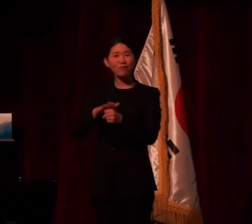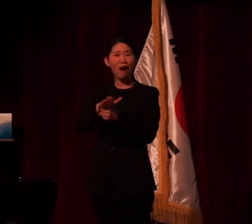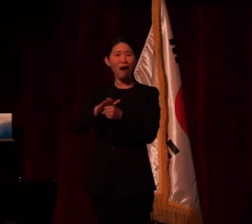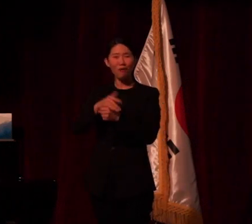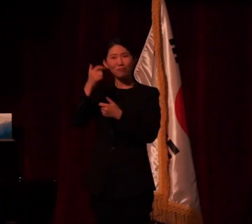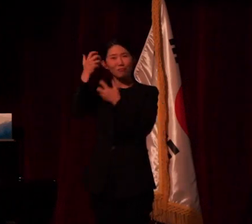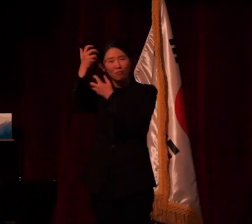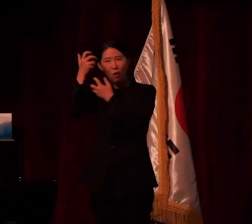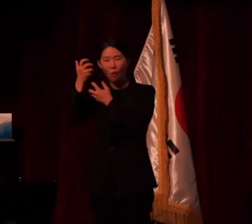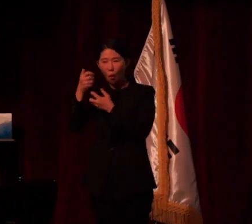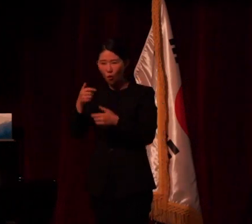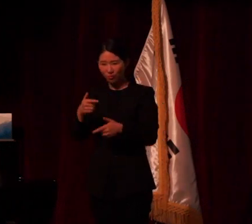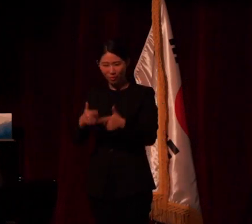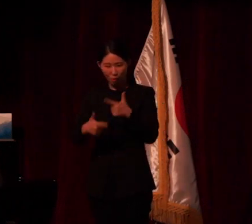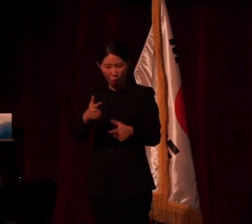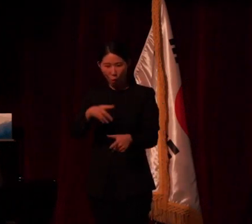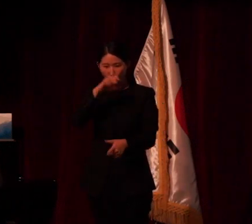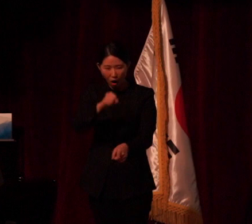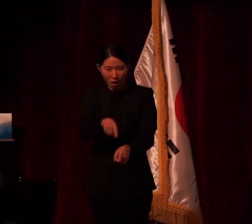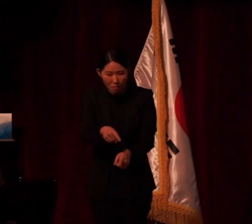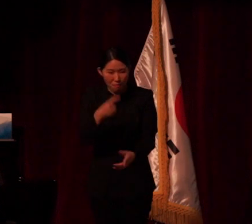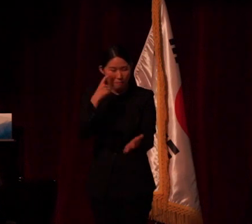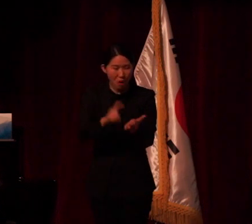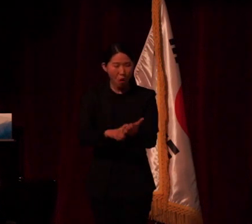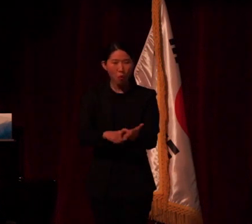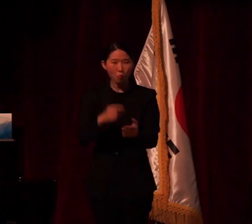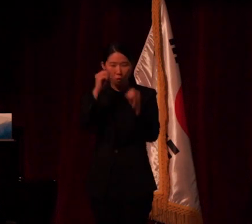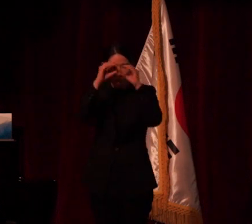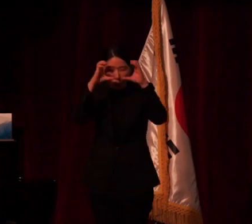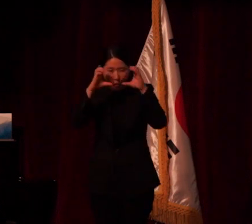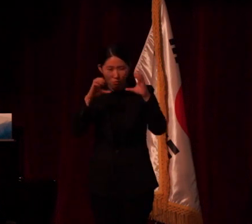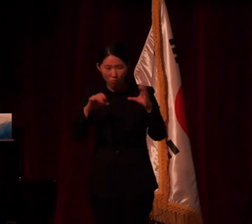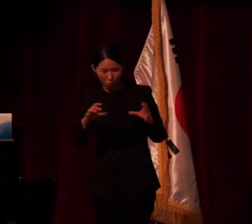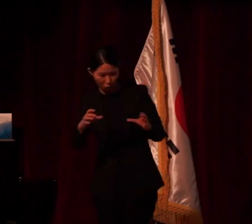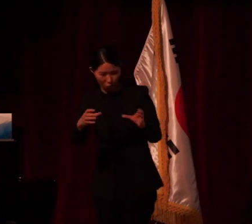뜨고 이렇게 이리저리 살펴봅니다.